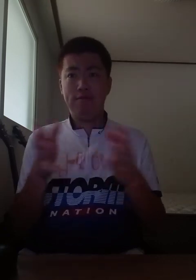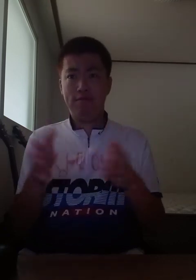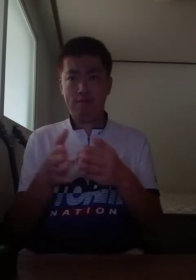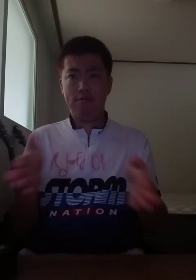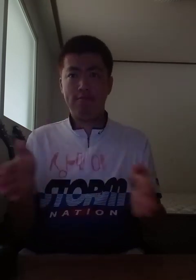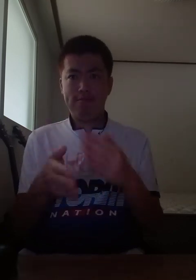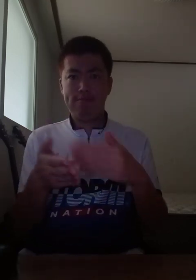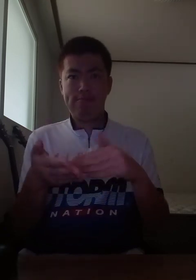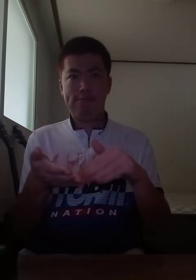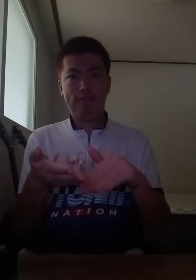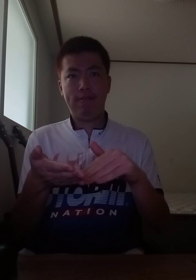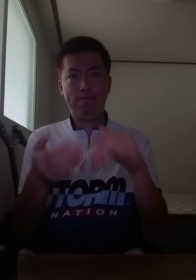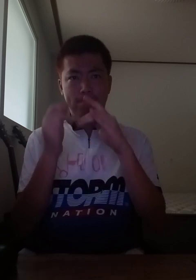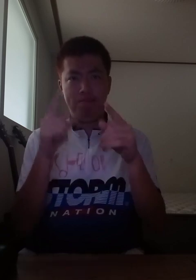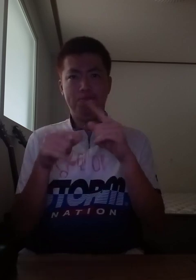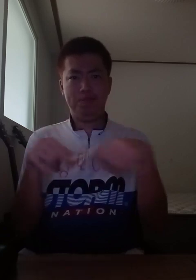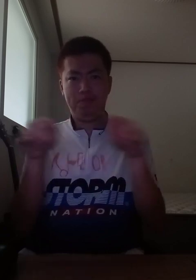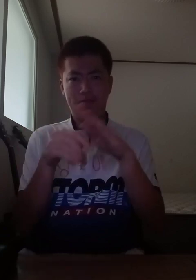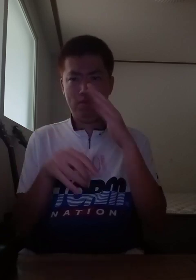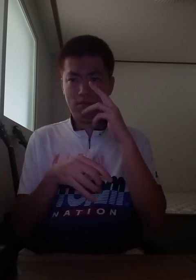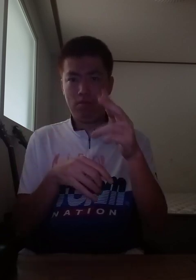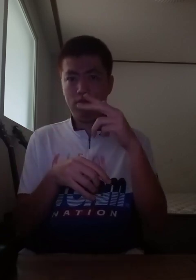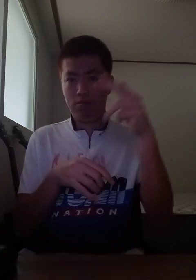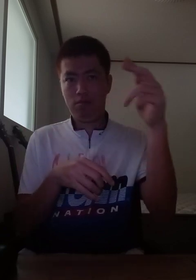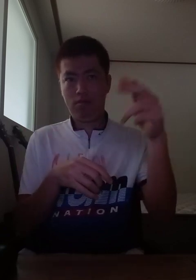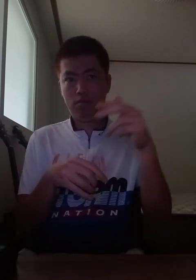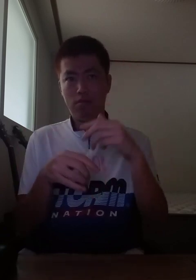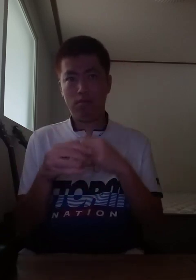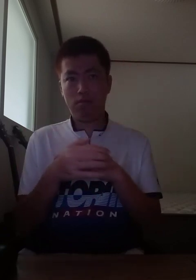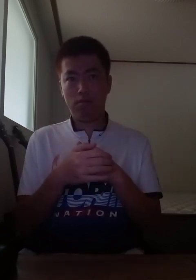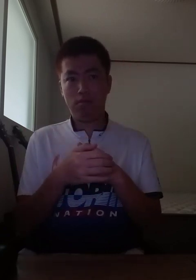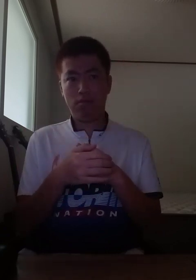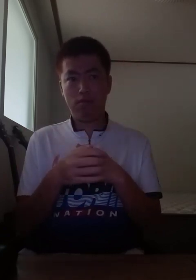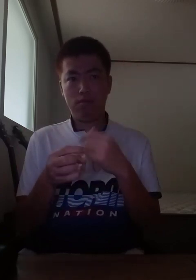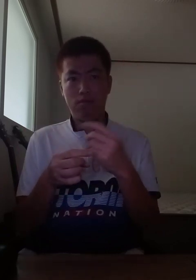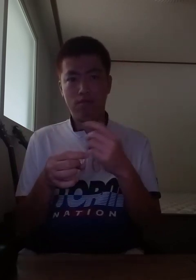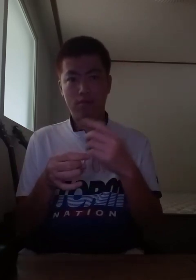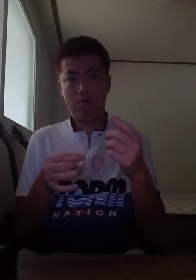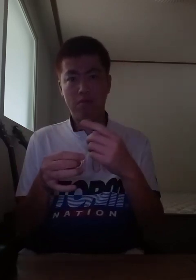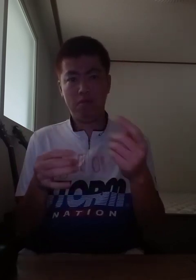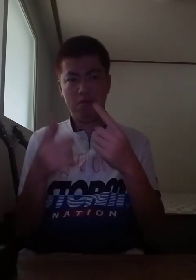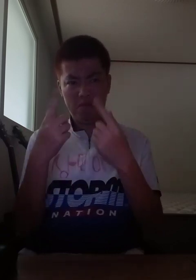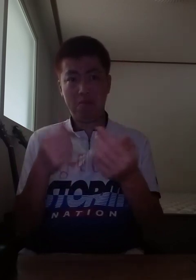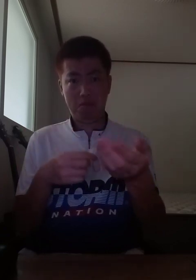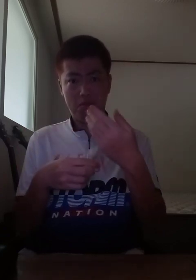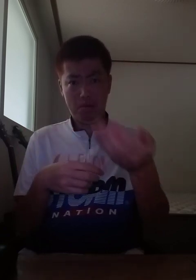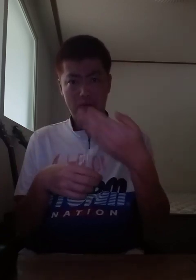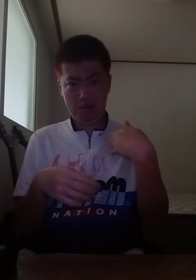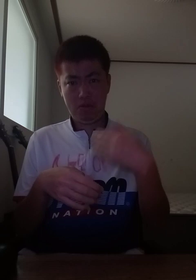일반 차로처럼 쓰는 차들은 계속 보입니다. 저 앞에도 계속 달리네. 예, 일상입니다. 여기는 또 단속 카메라도 없고